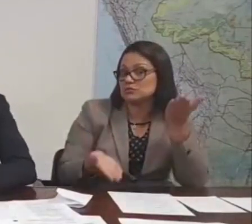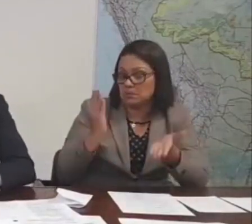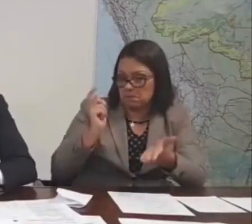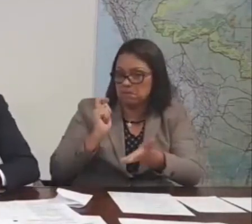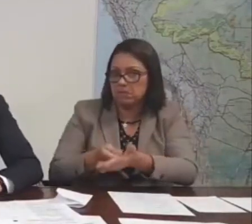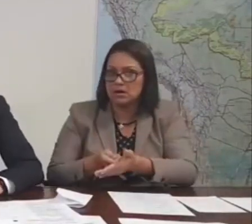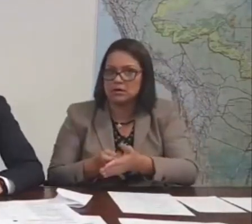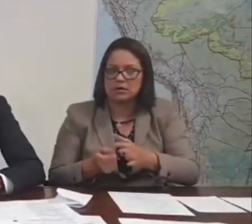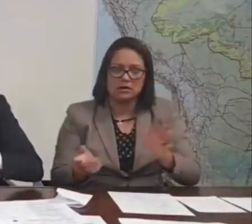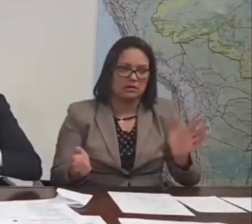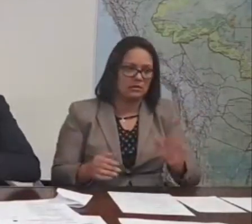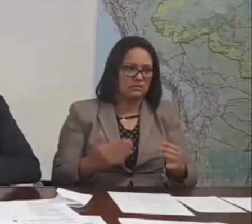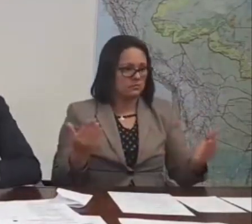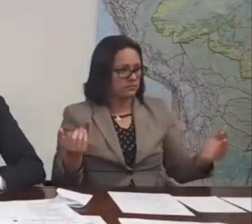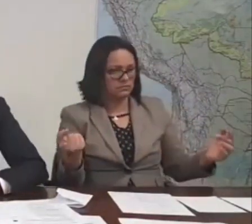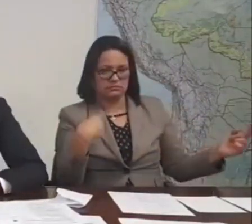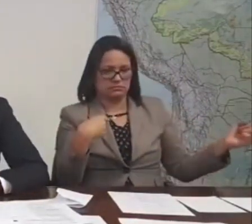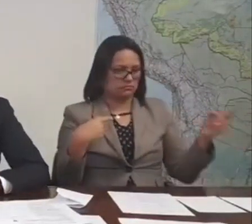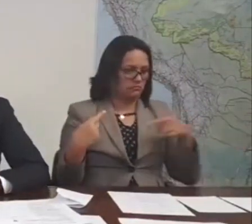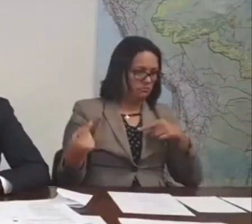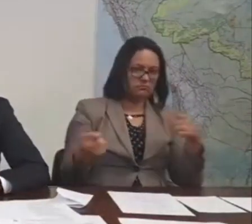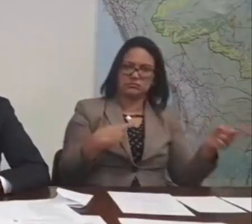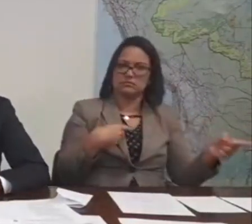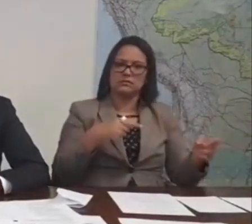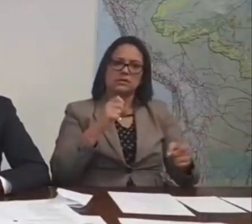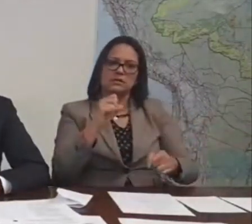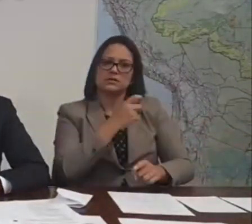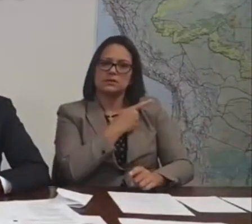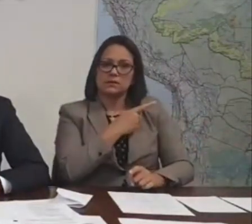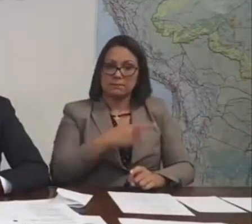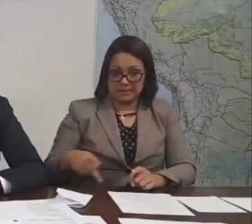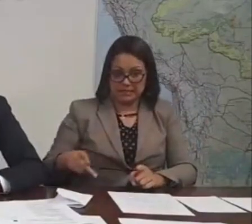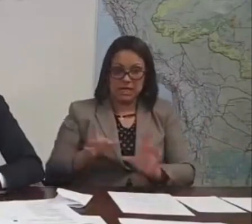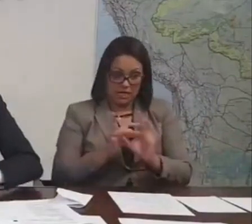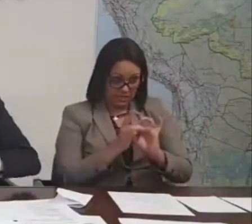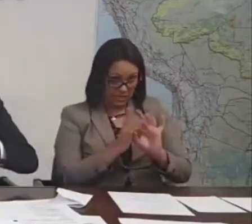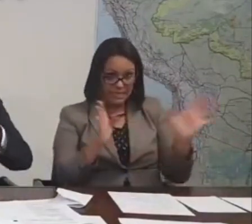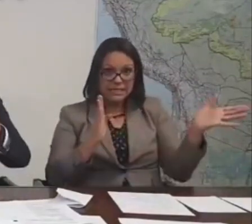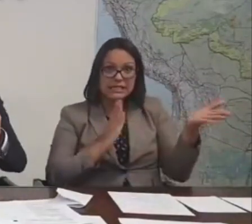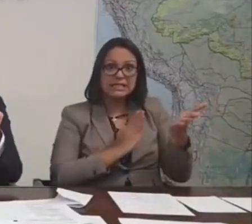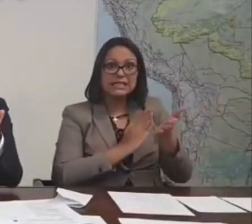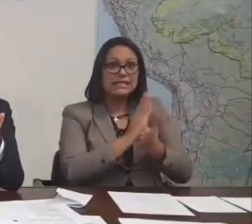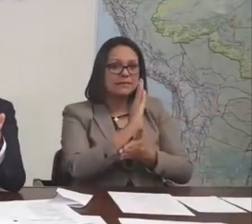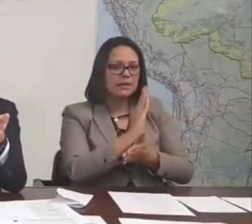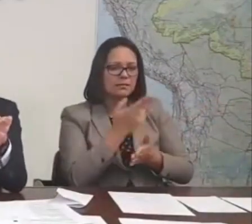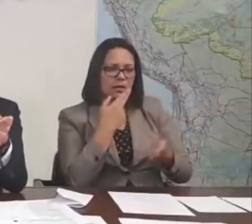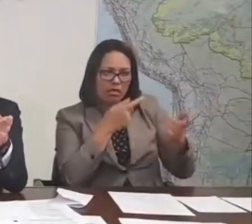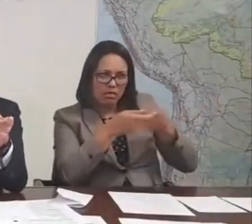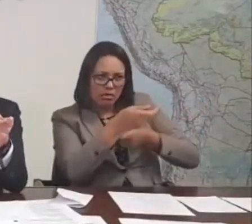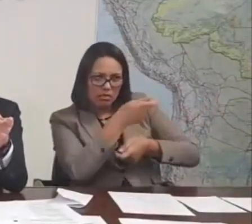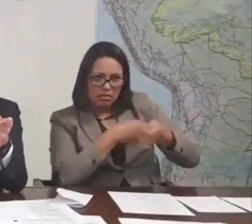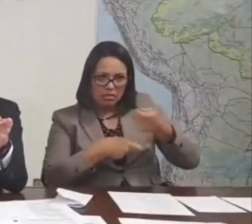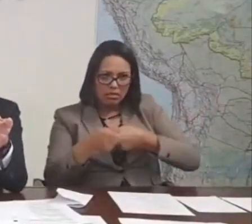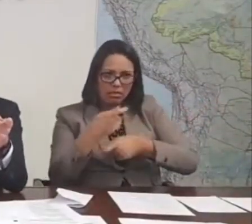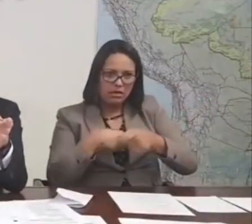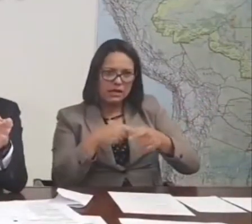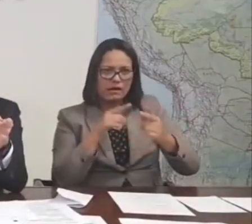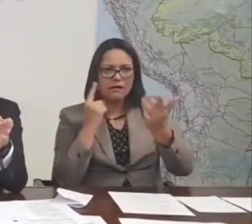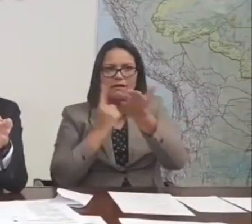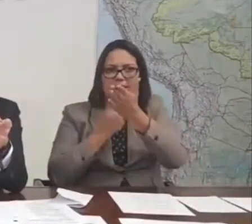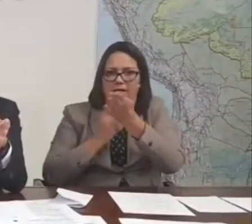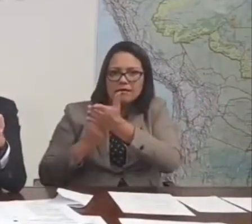já começa a apple se o presidente sancionar ele está fazendo o jogo da empresa é